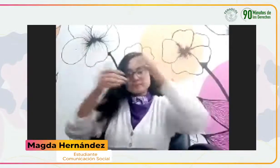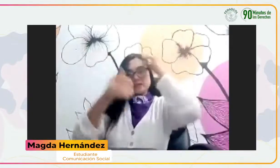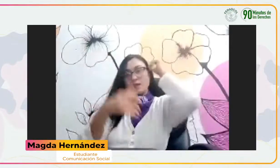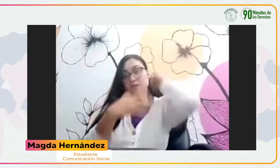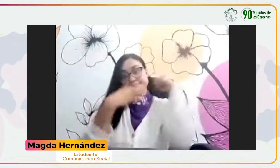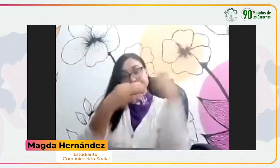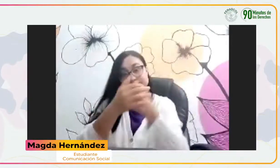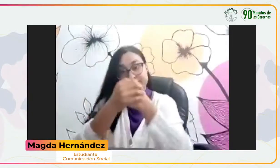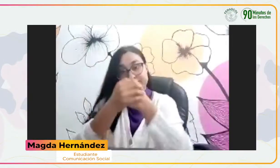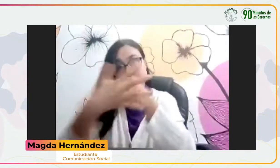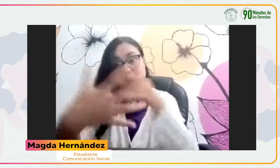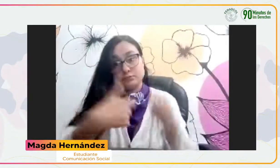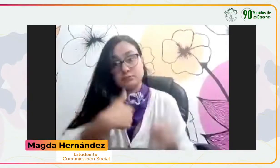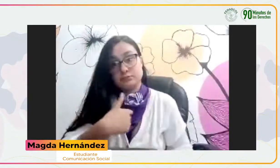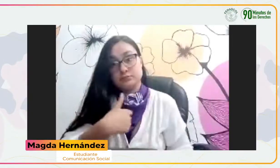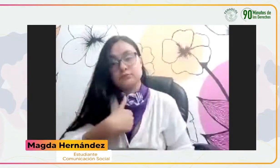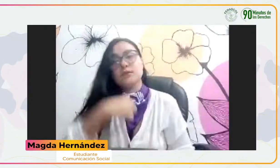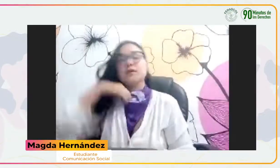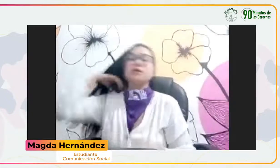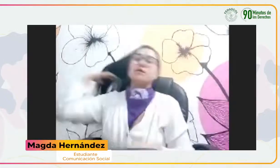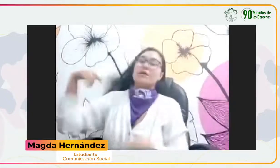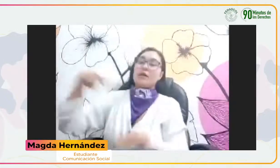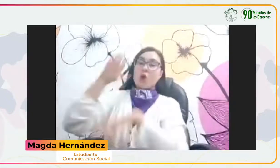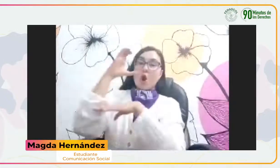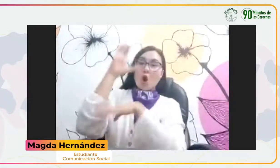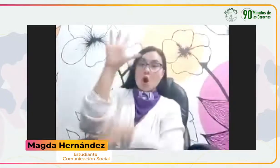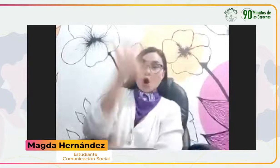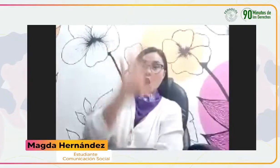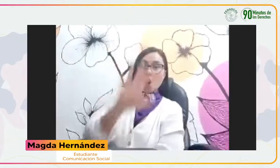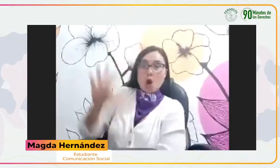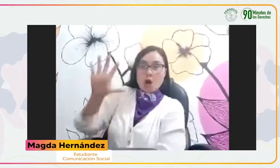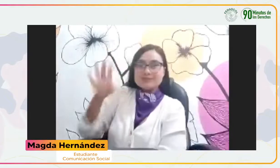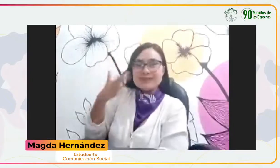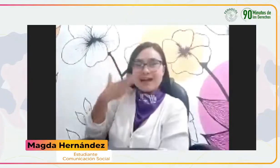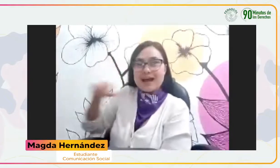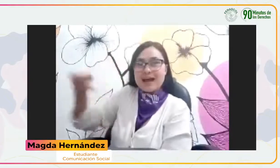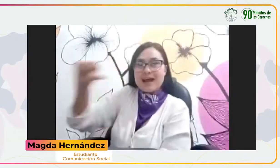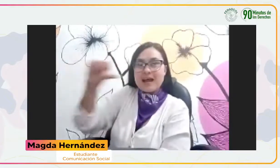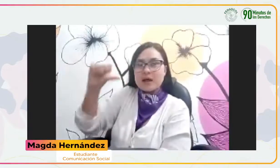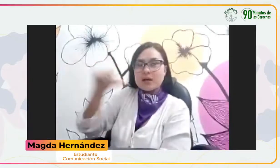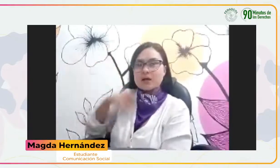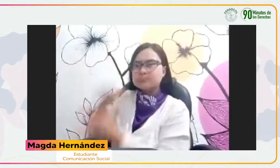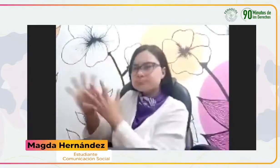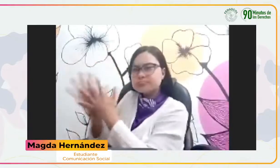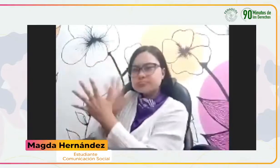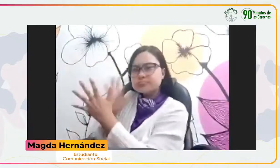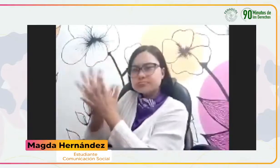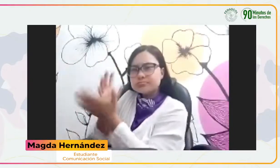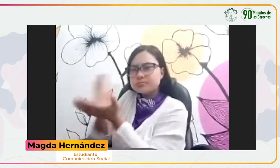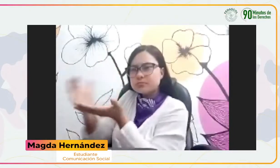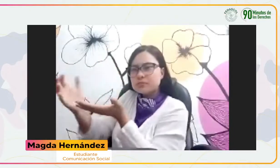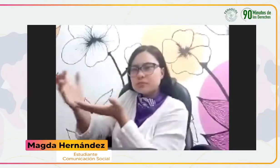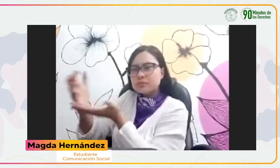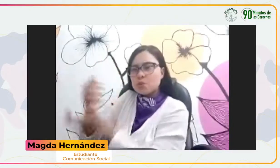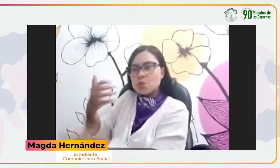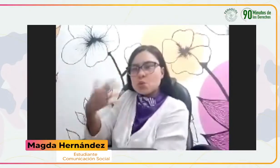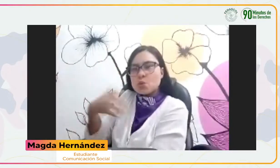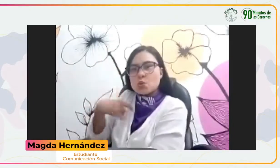FENASCOL se piense una estrategia. Yo realmente soy sincera, en Colombia yo he